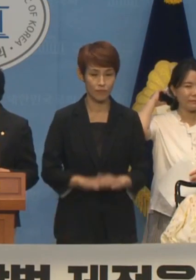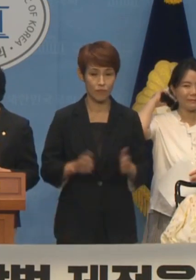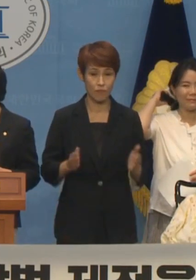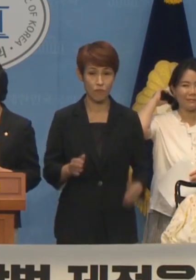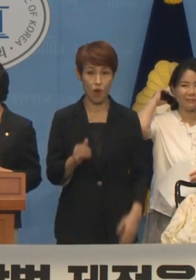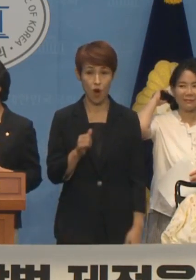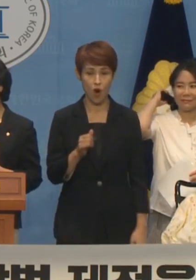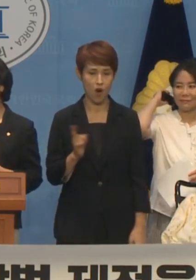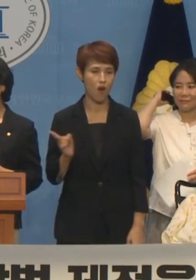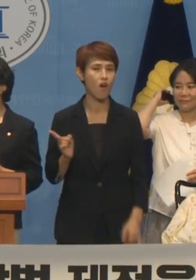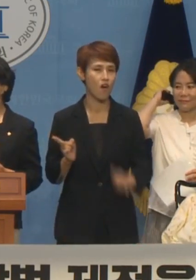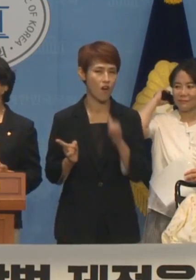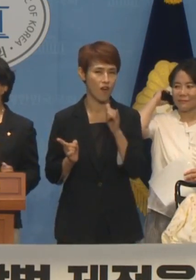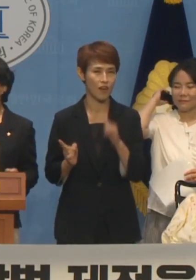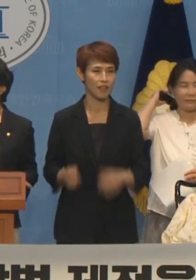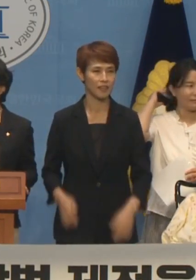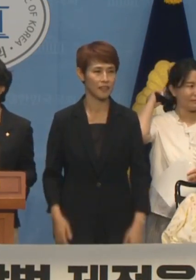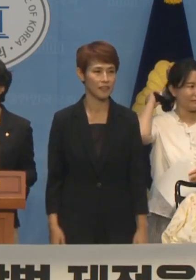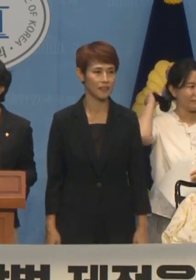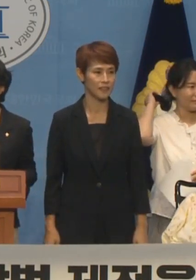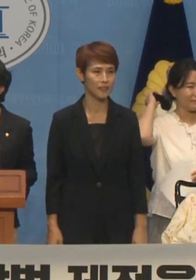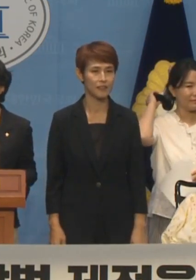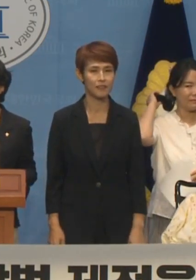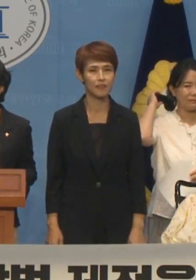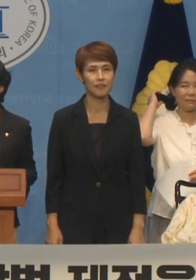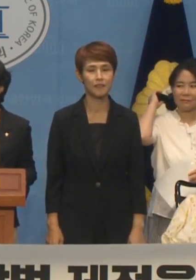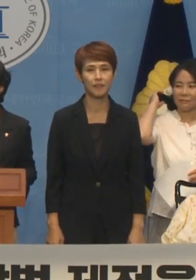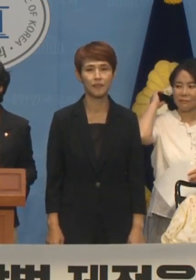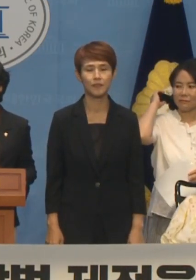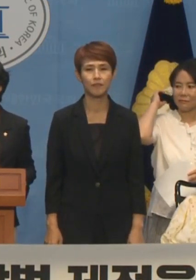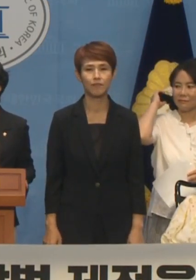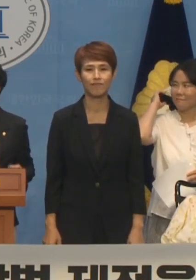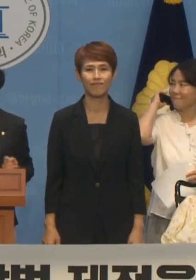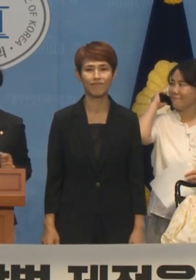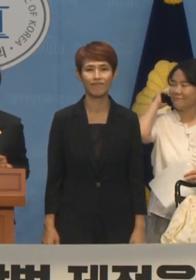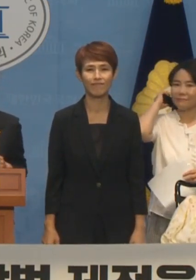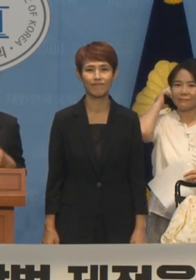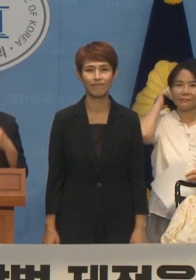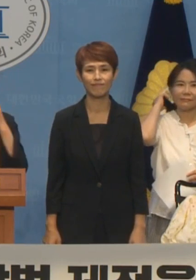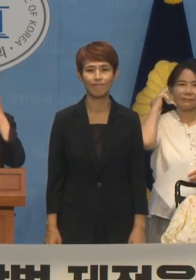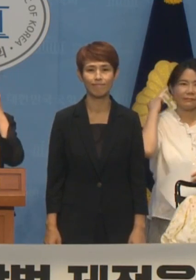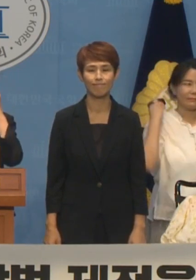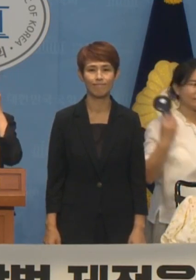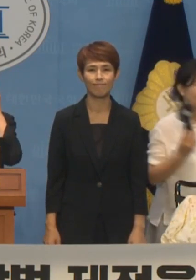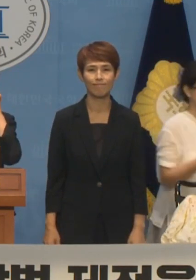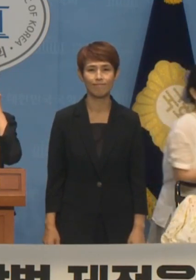전달드리겠습니다. 조금만 더 올려요. 조금. 네, 됐어요.